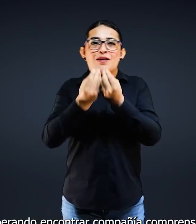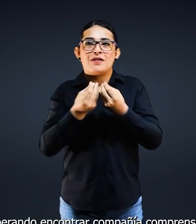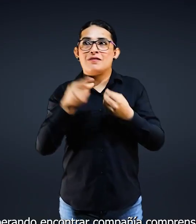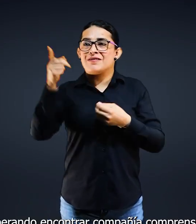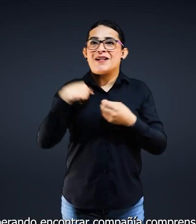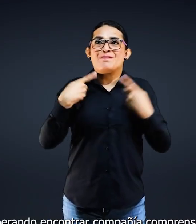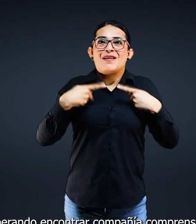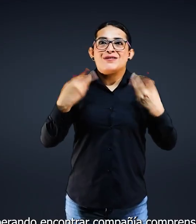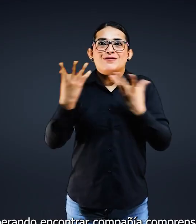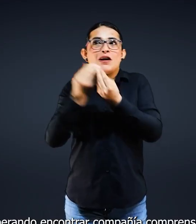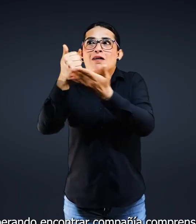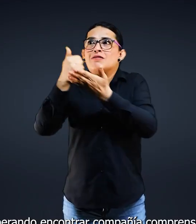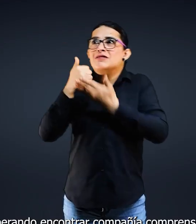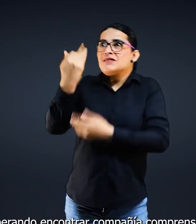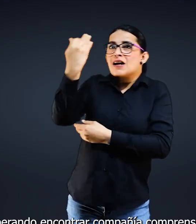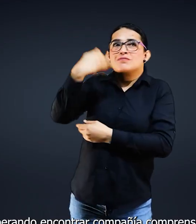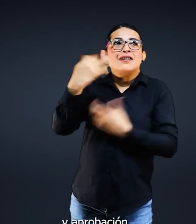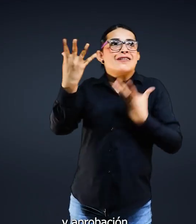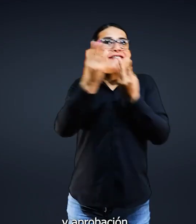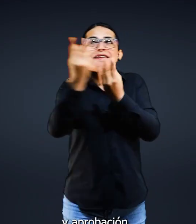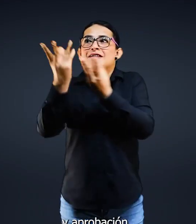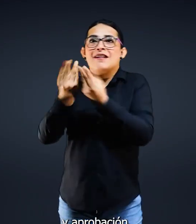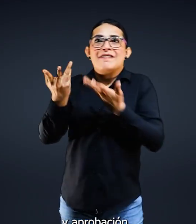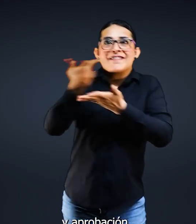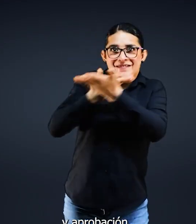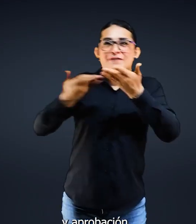esperando encontrar compañía comprensiva y aprobación.